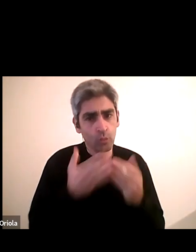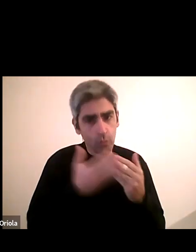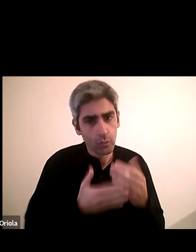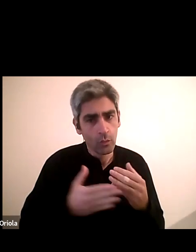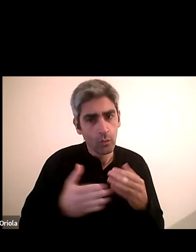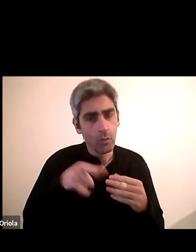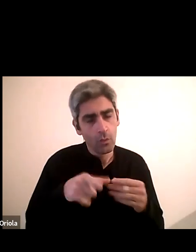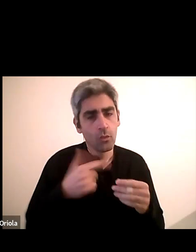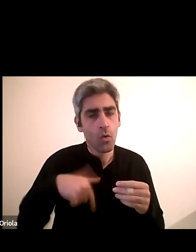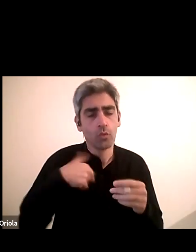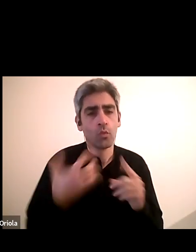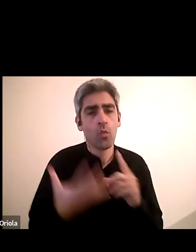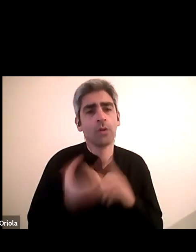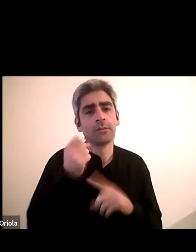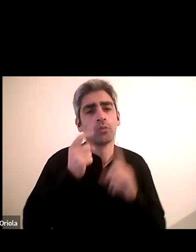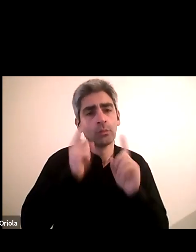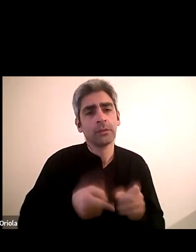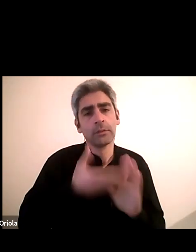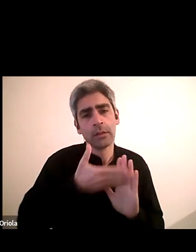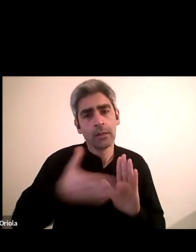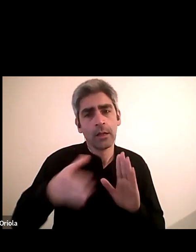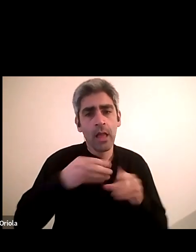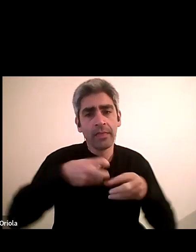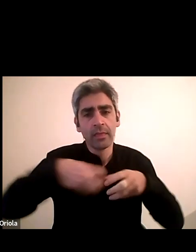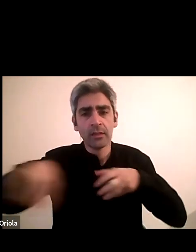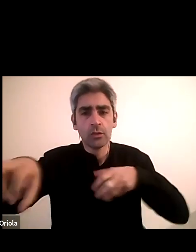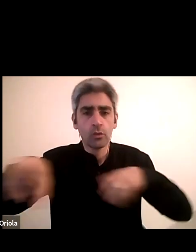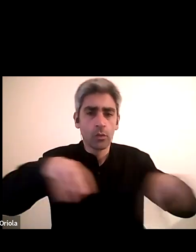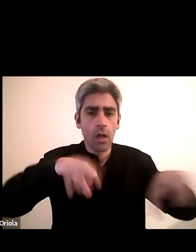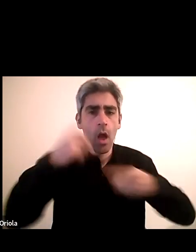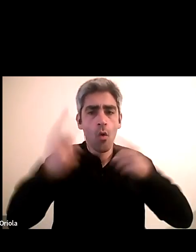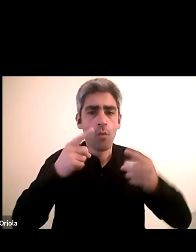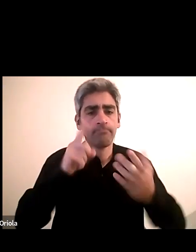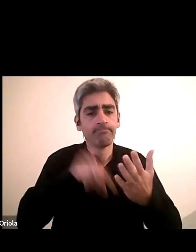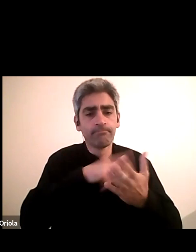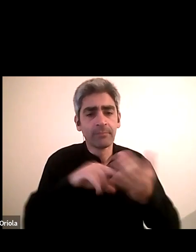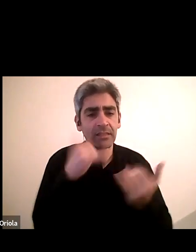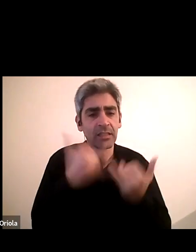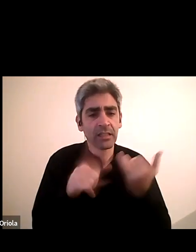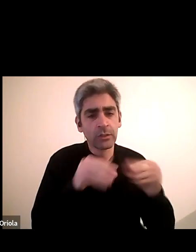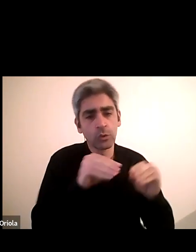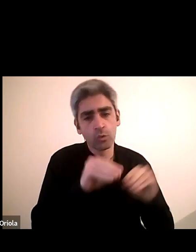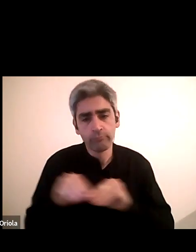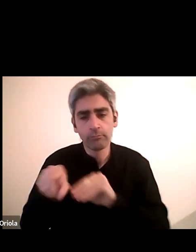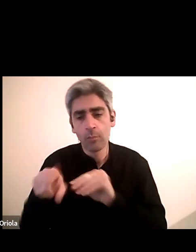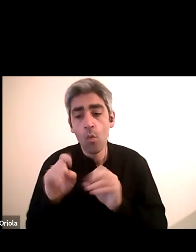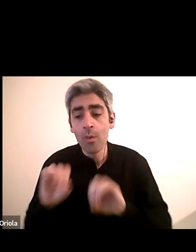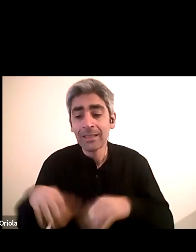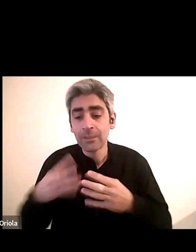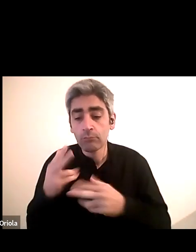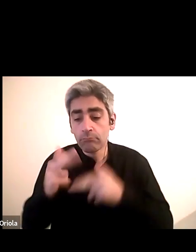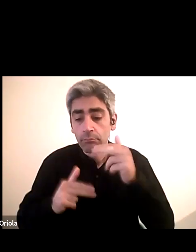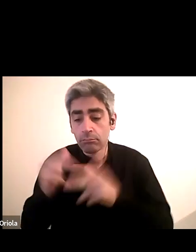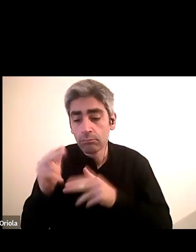nós conseguimos começar a deslocar alguma eliminação de riscos para a concepção, a